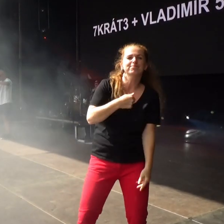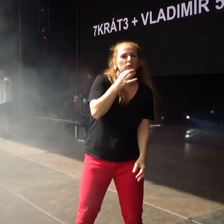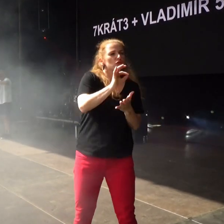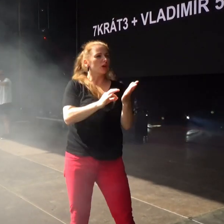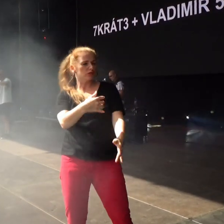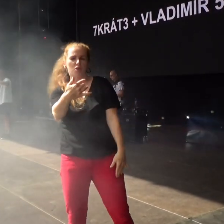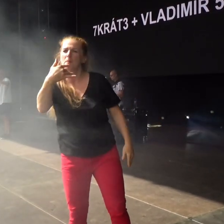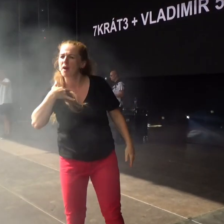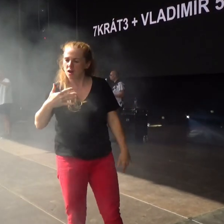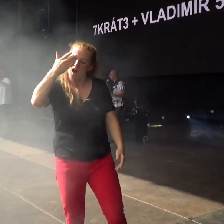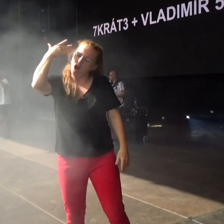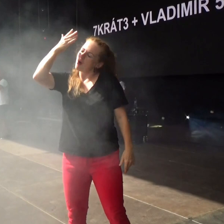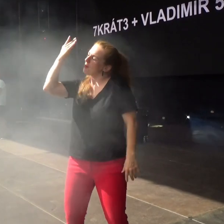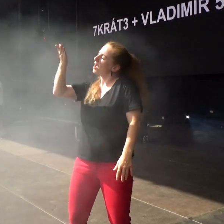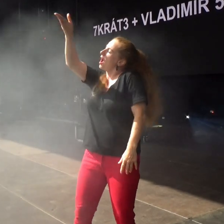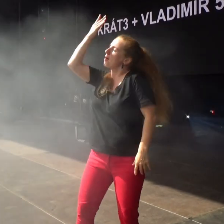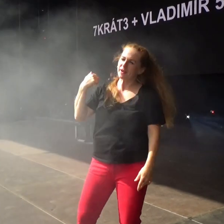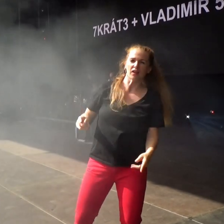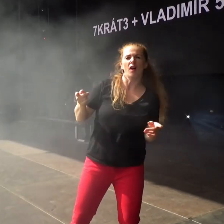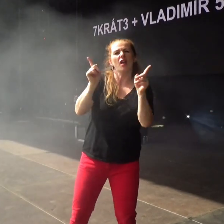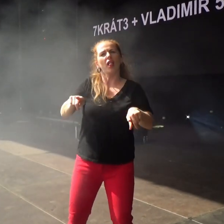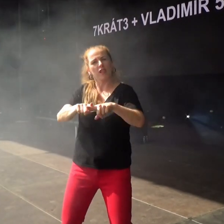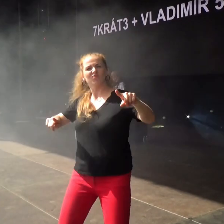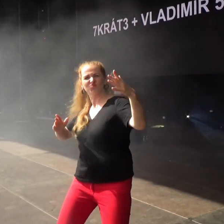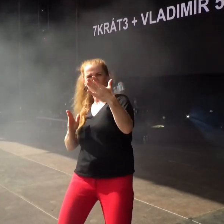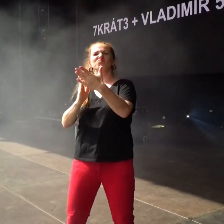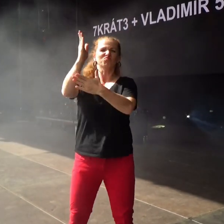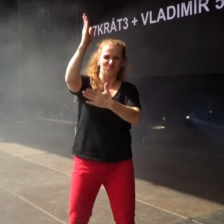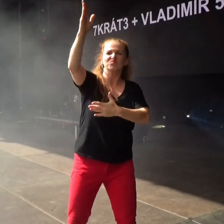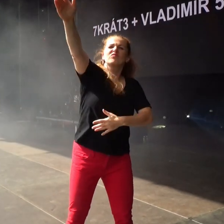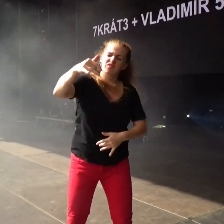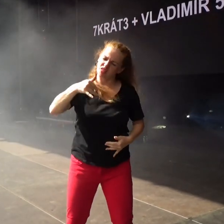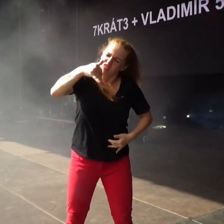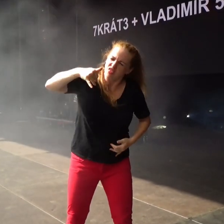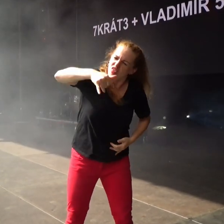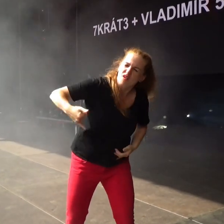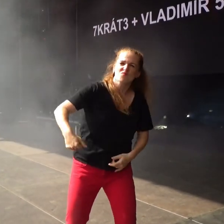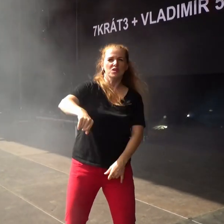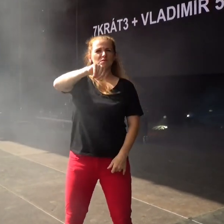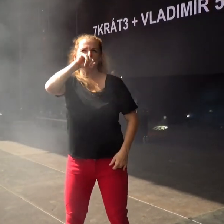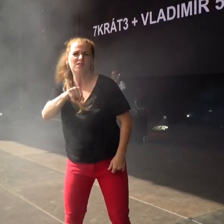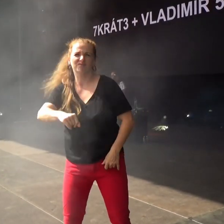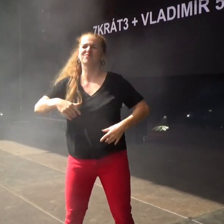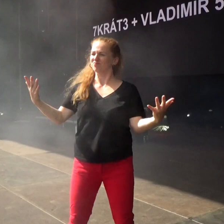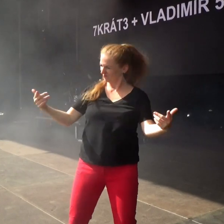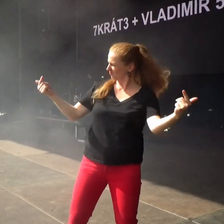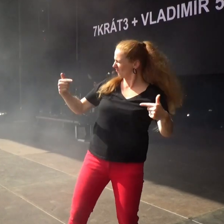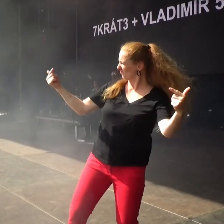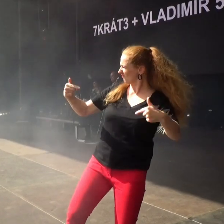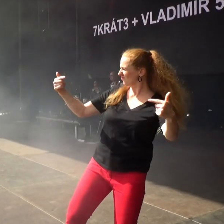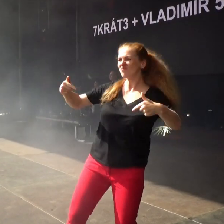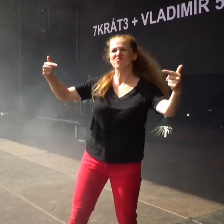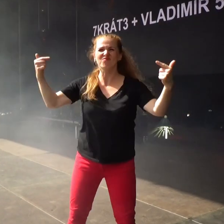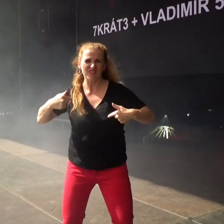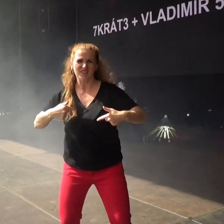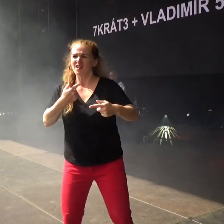času, spomínám rád, jak směli klasu, já nevík rád. Milovali rád, dostávali bratři,